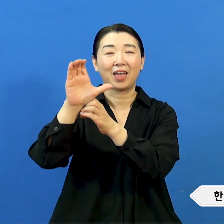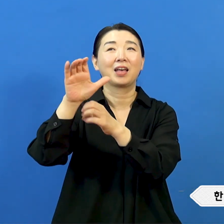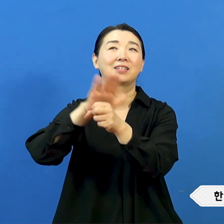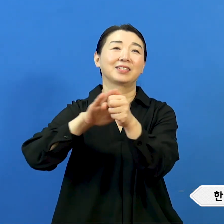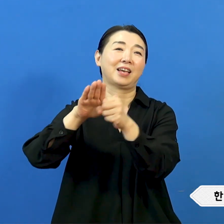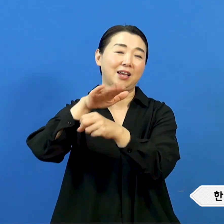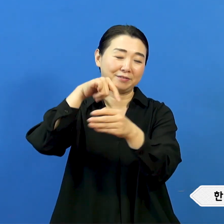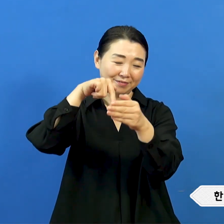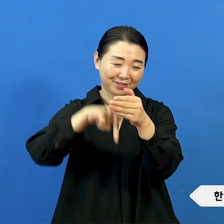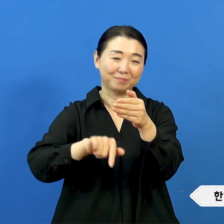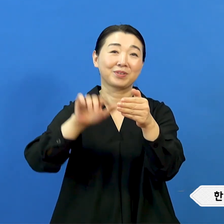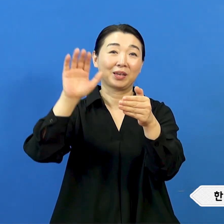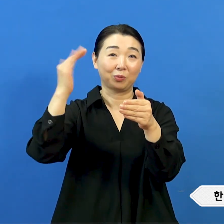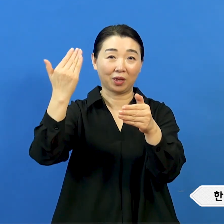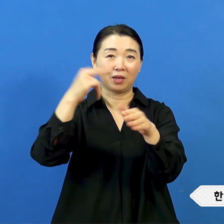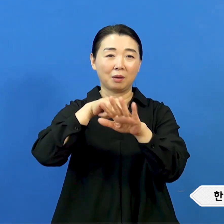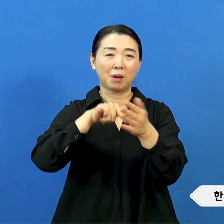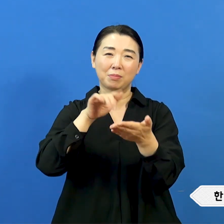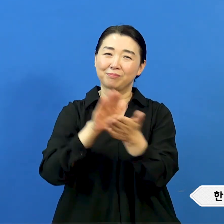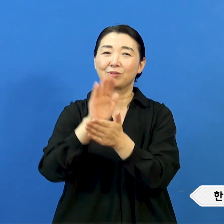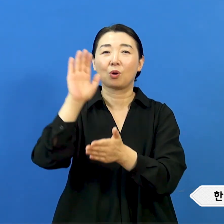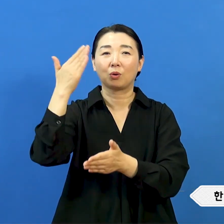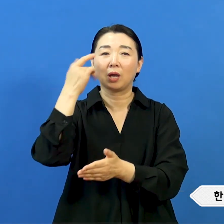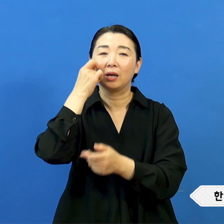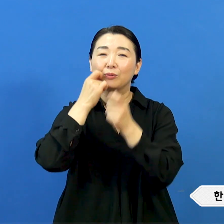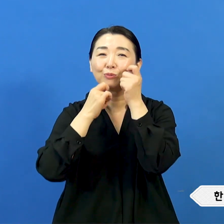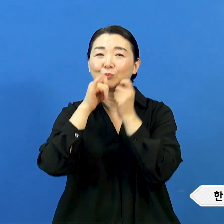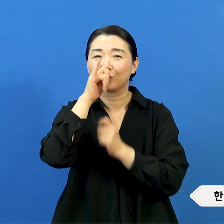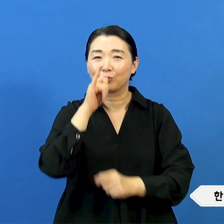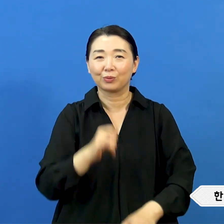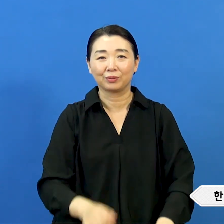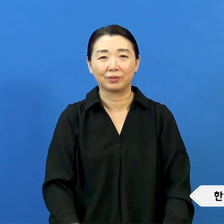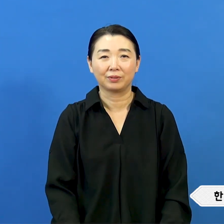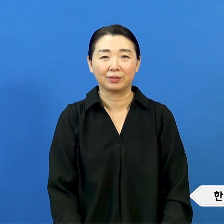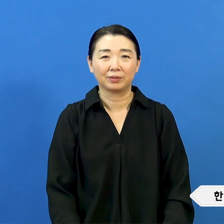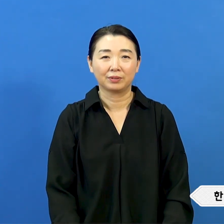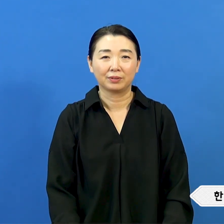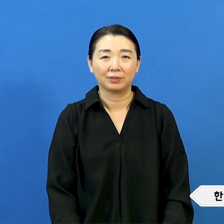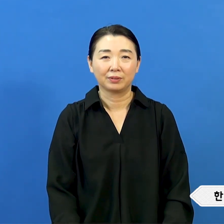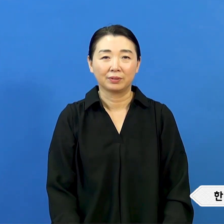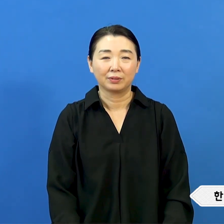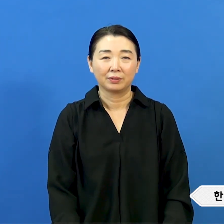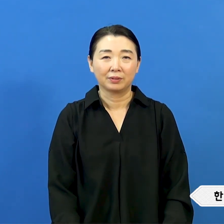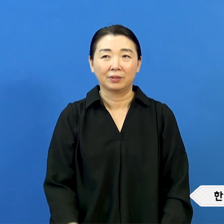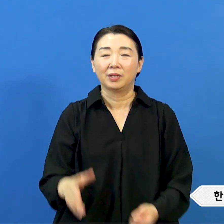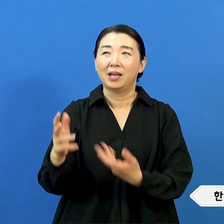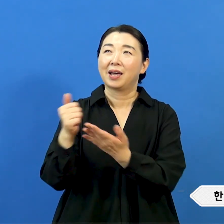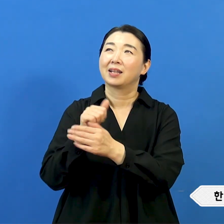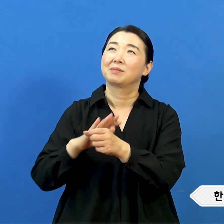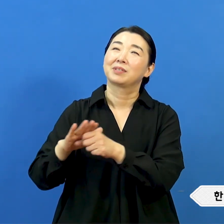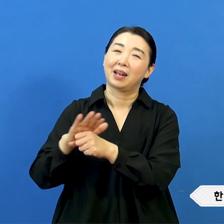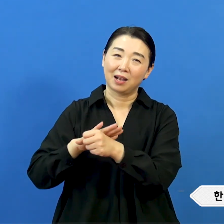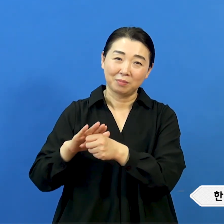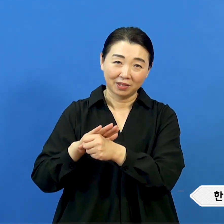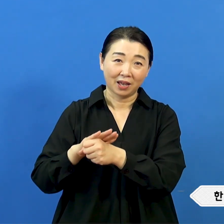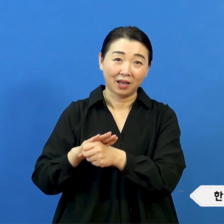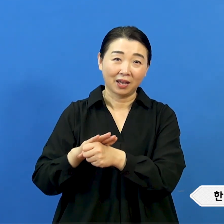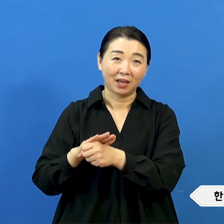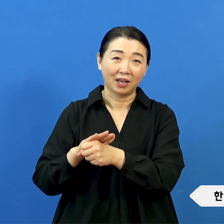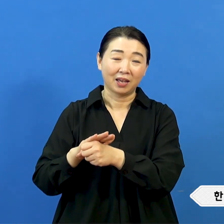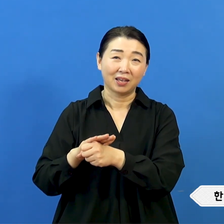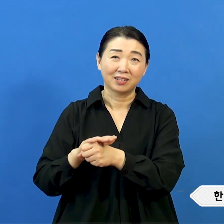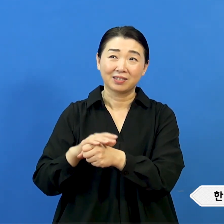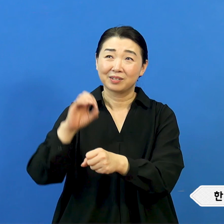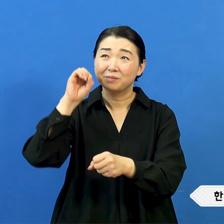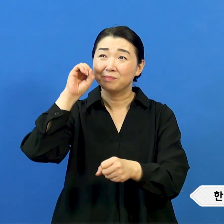깊어집니다. 마음이 더 뜨거워집니다. 눈물이 납니다. 하나님 사랑합니다 그 말이 나오지